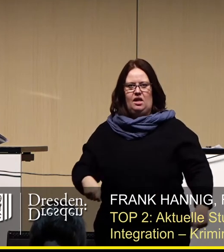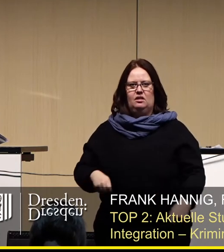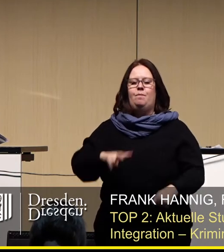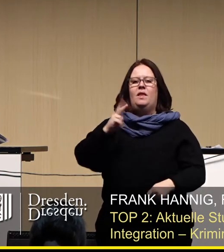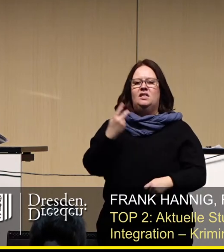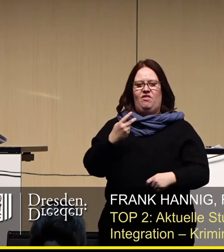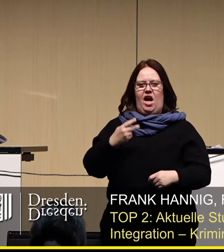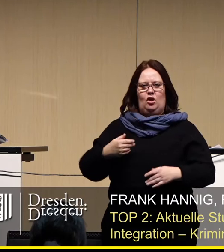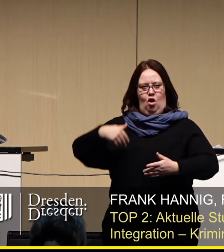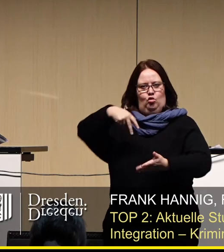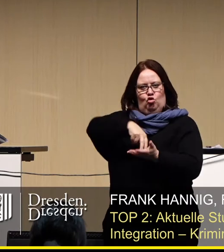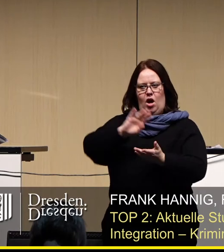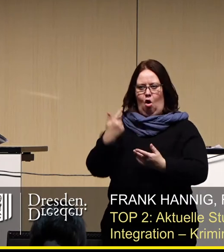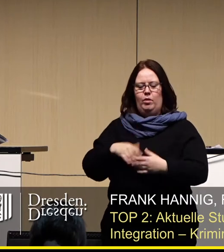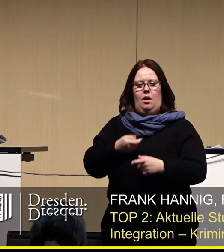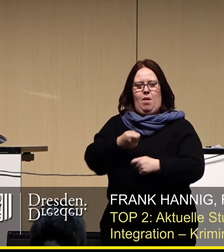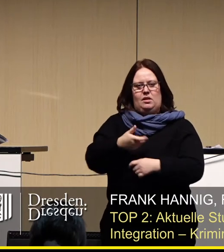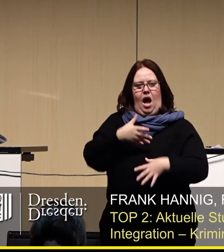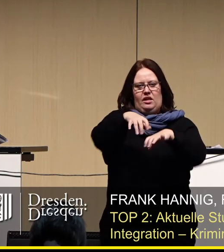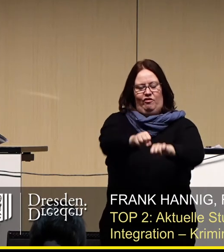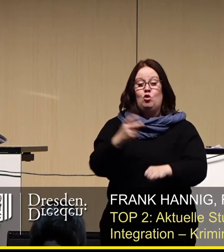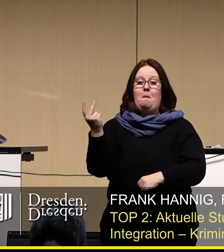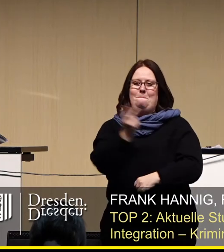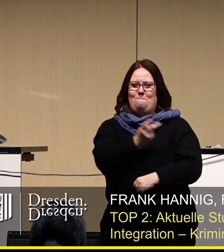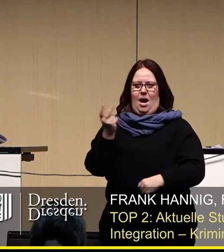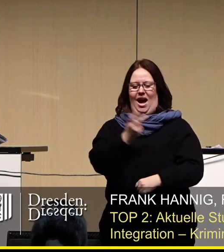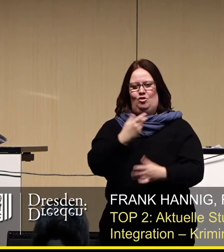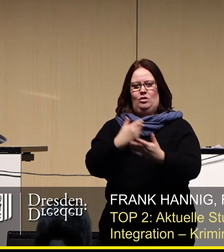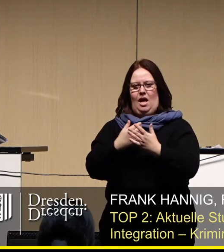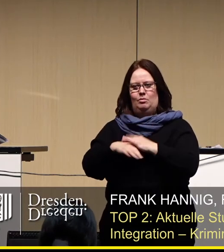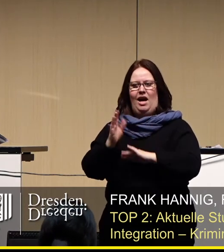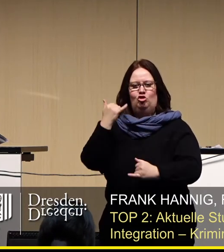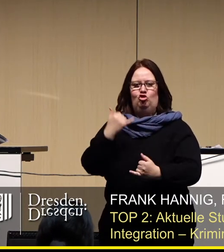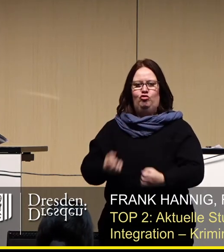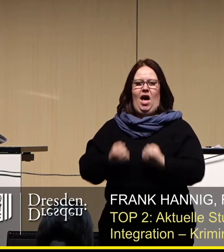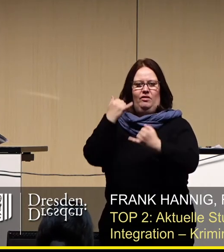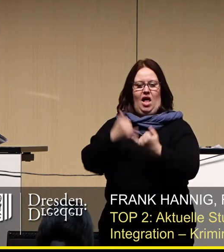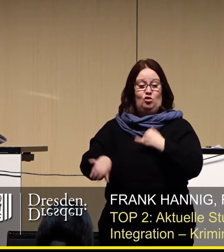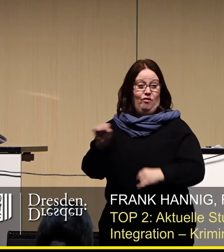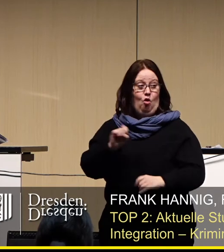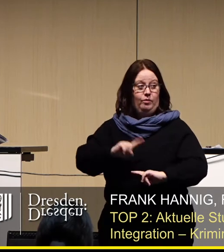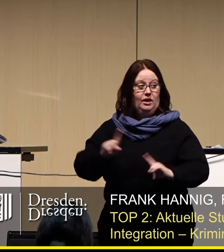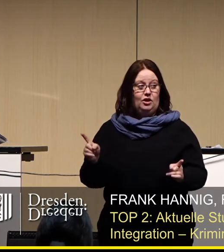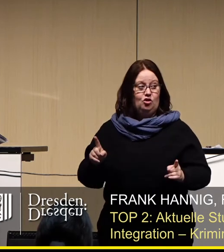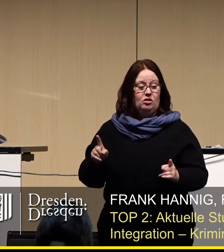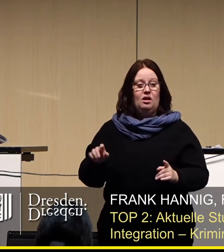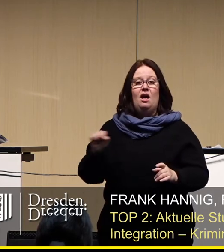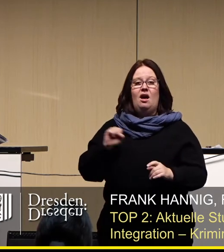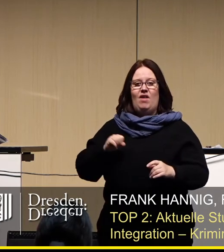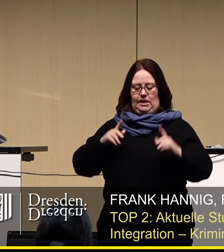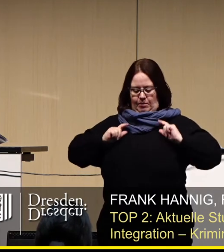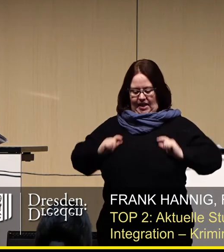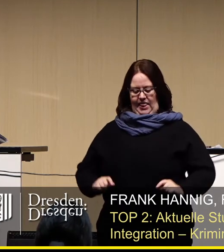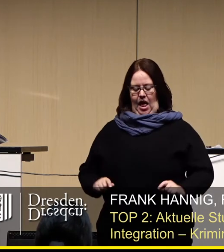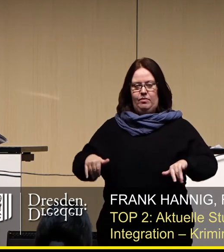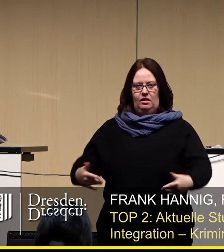zweiter Türsteher wurde ebenfalls von ihm mit dem Messer angegriffen und die beiden Türsteher haben nur deswegen keine schweren Verletzungen davongetragen, weil sie ein Kettenhemd